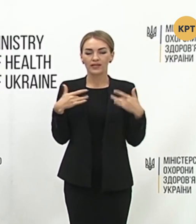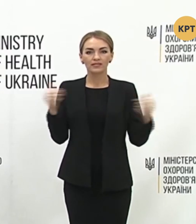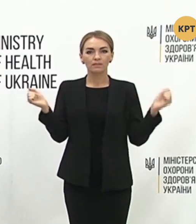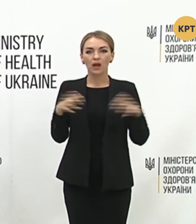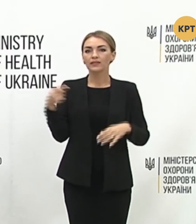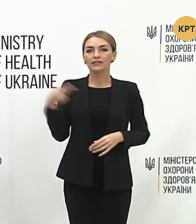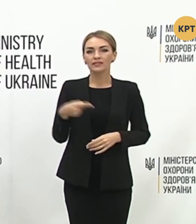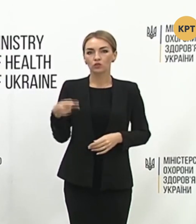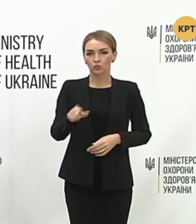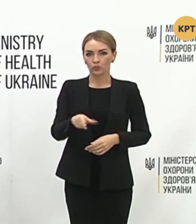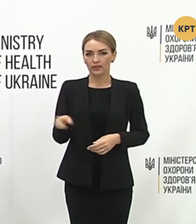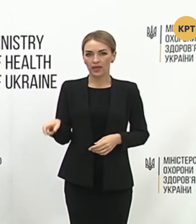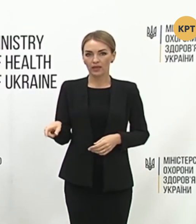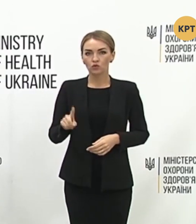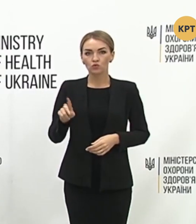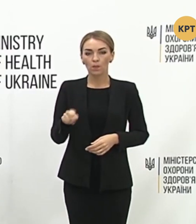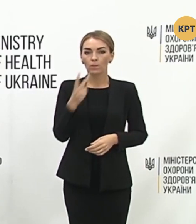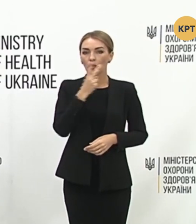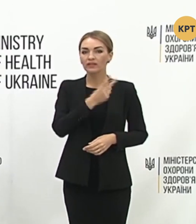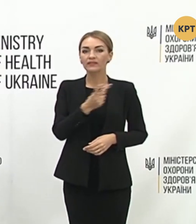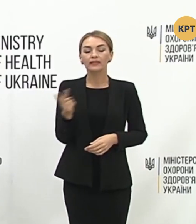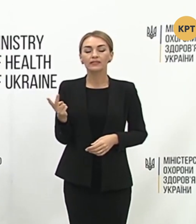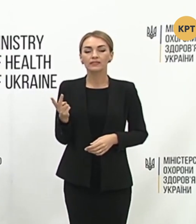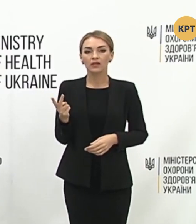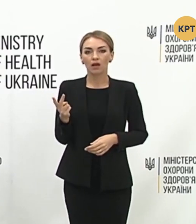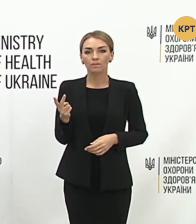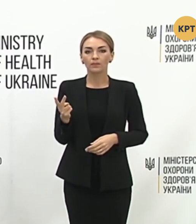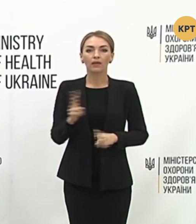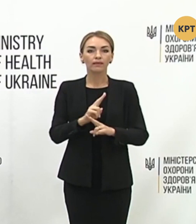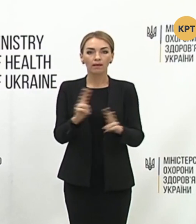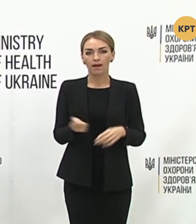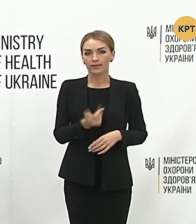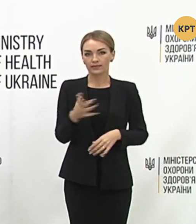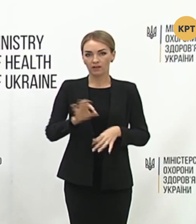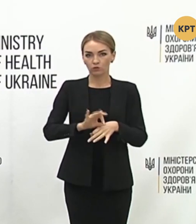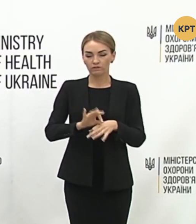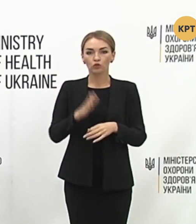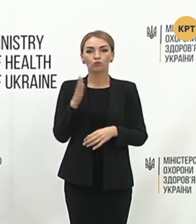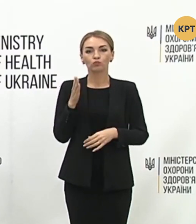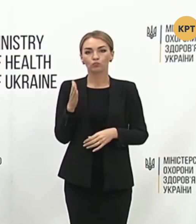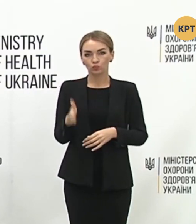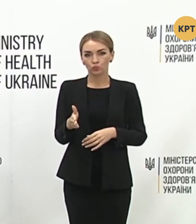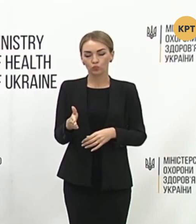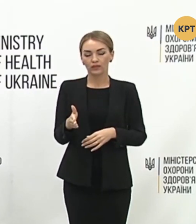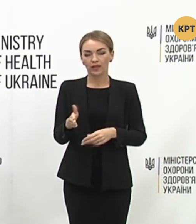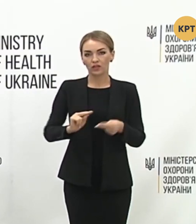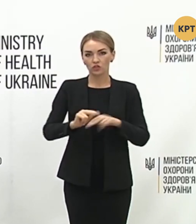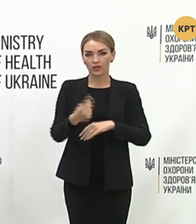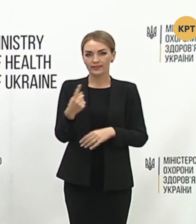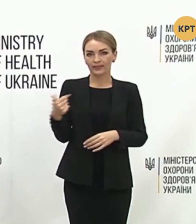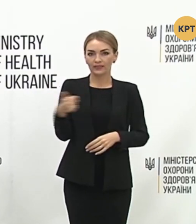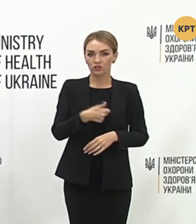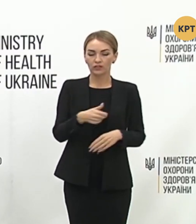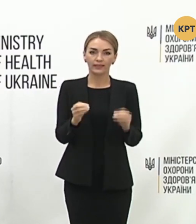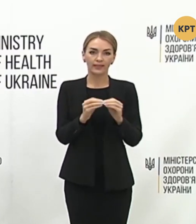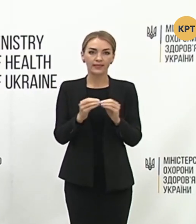зібрати тисячі людей, щоб потім подивитися, яка кількість захворівших буде вже через тиждень, там,